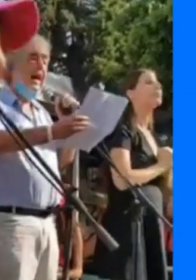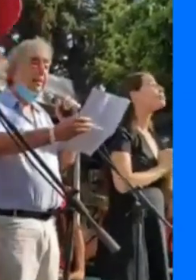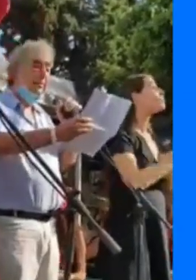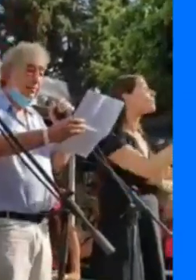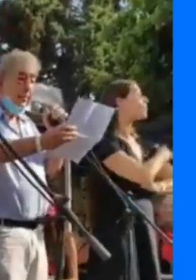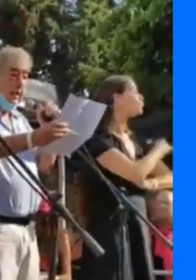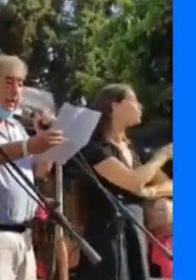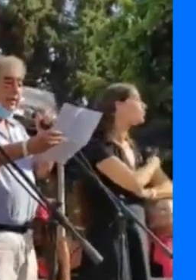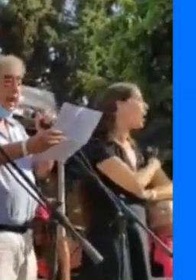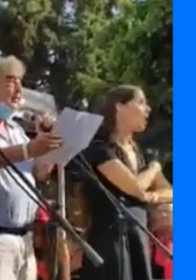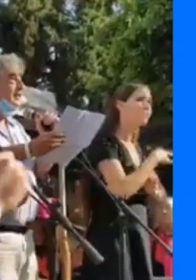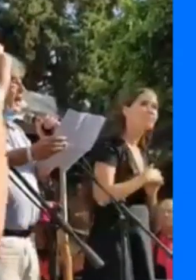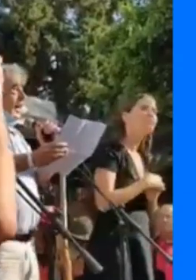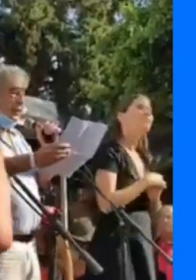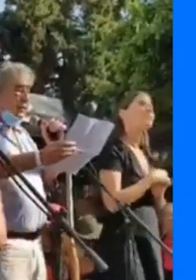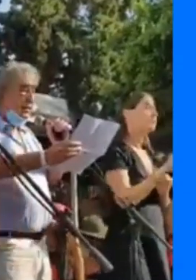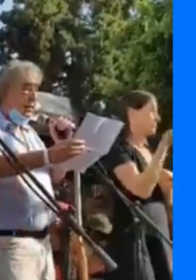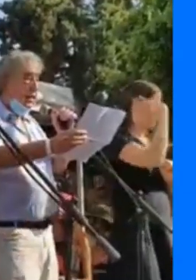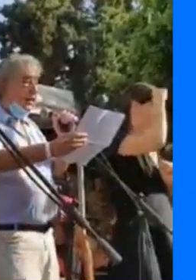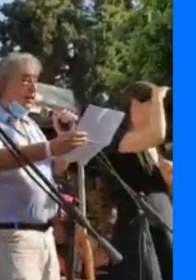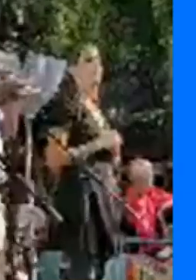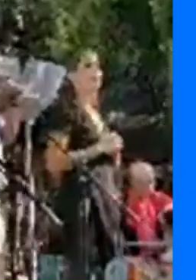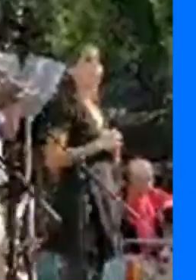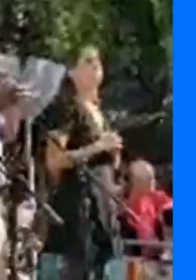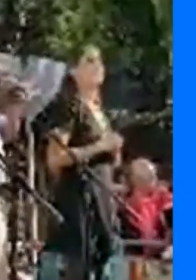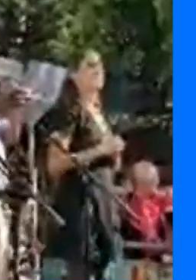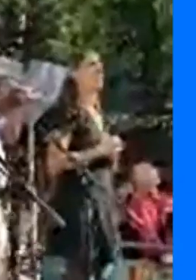המשטרה, כשהייתי ילד,